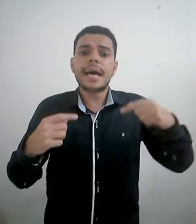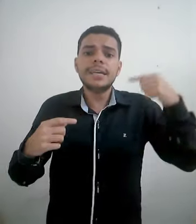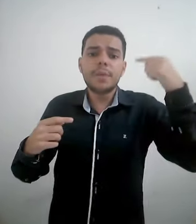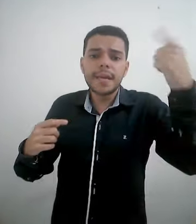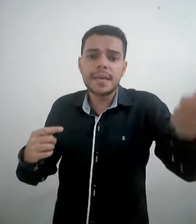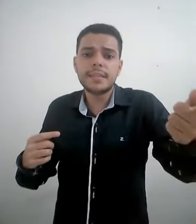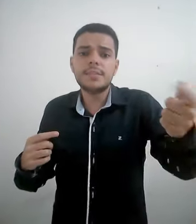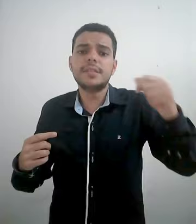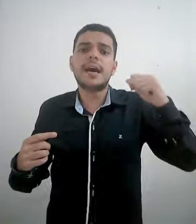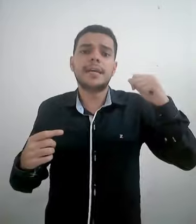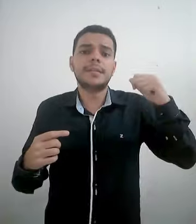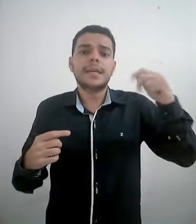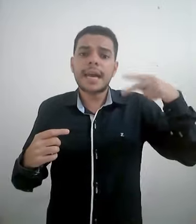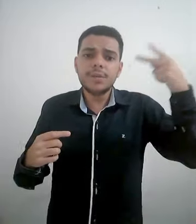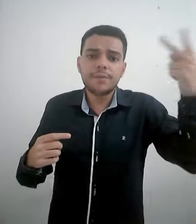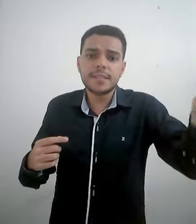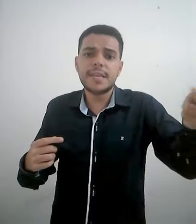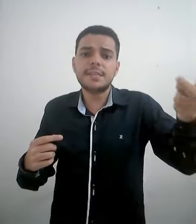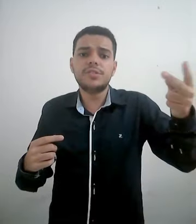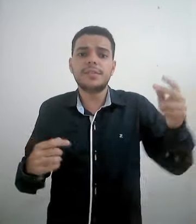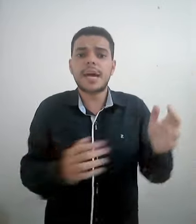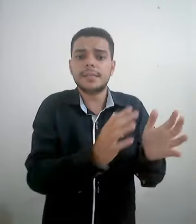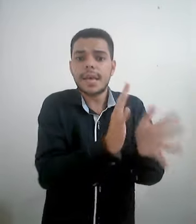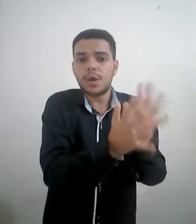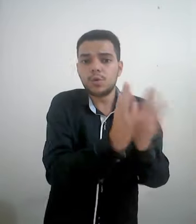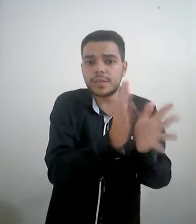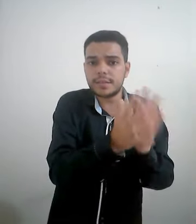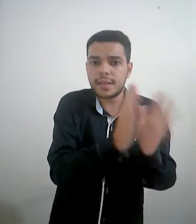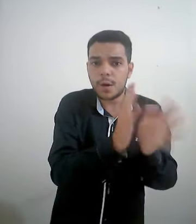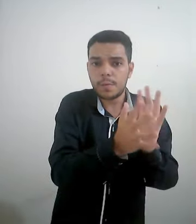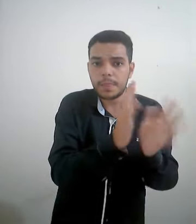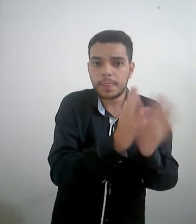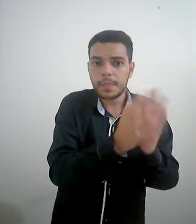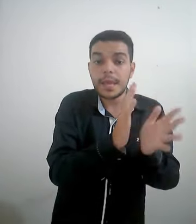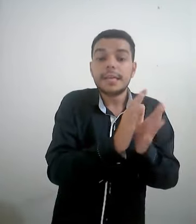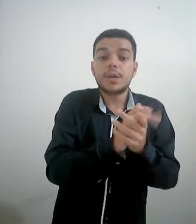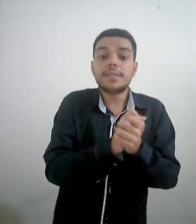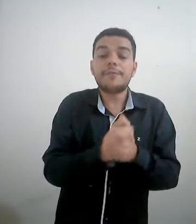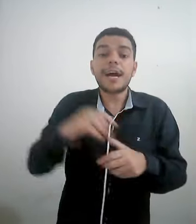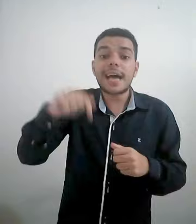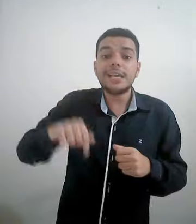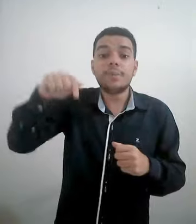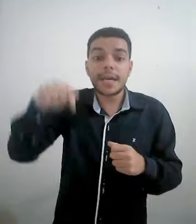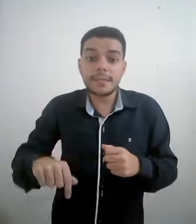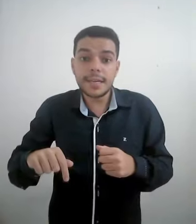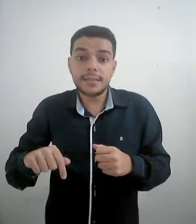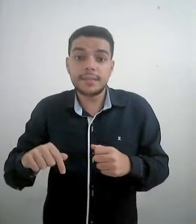língua americana de sinais, da língua francesa de sinais, eu uso esse sinal. Se eu quiser falar da língua brasileira de